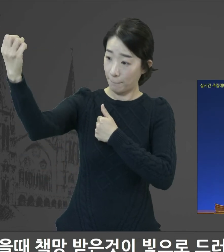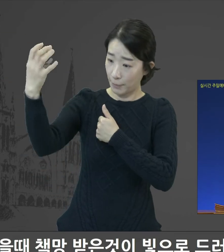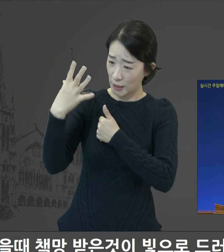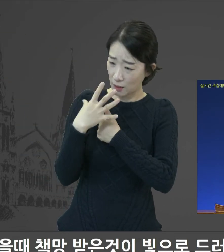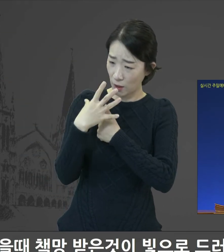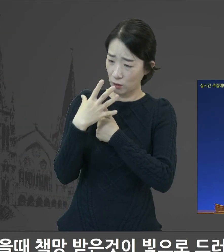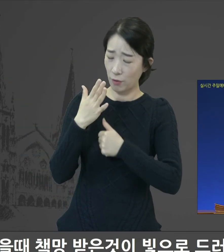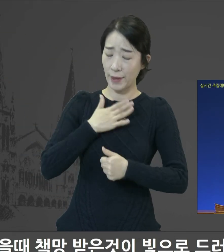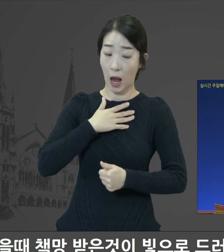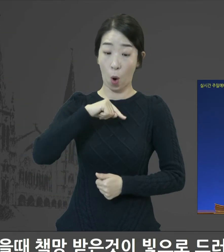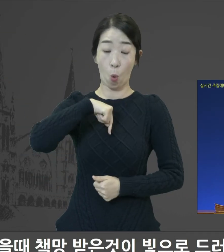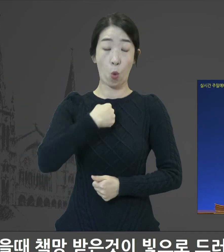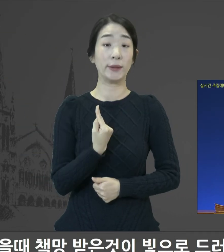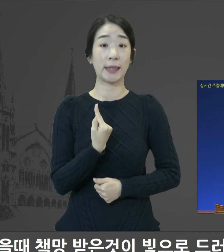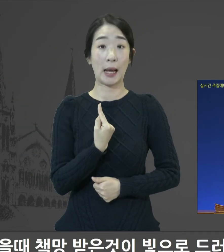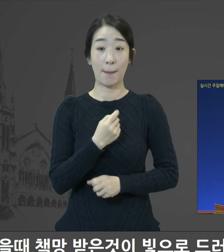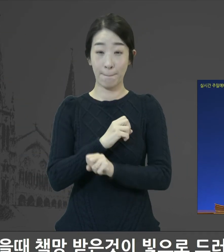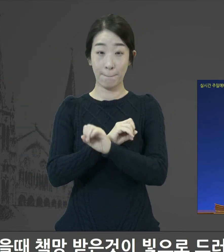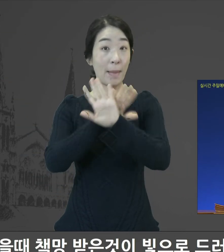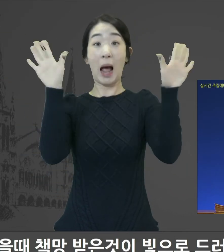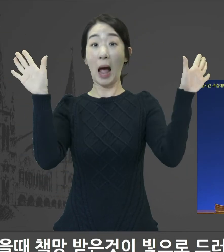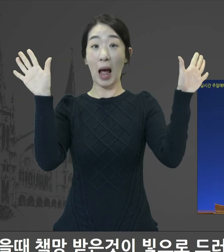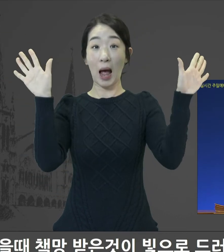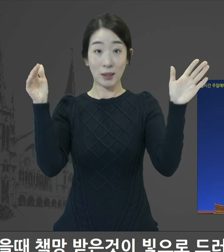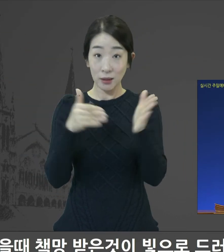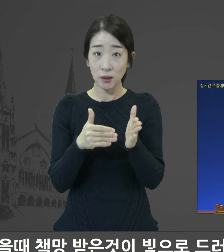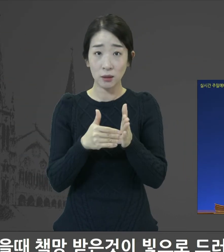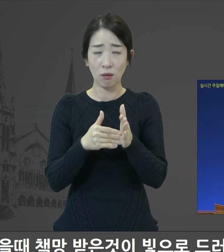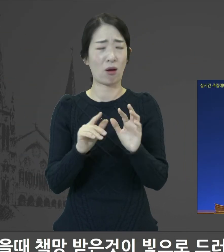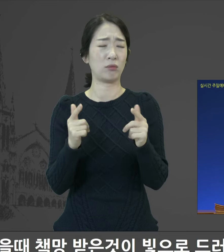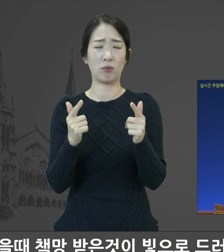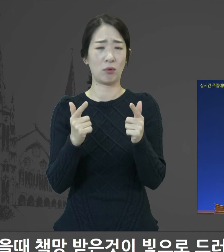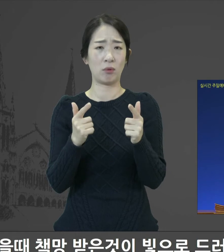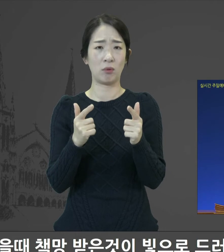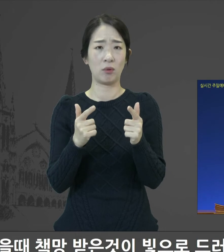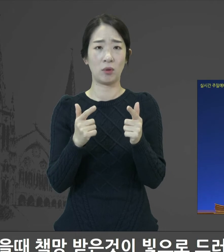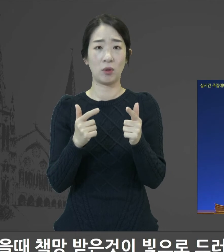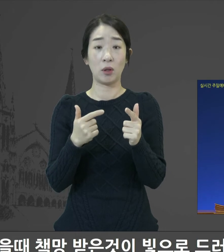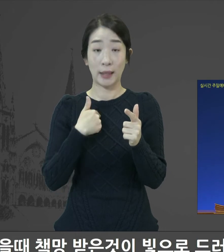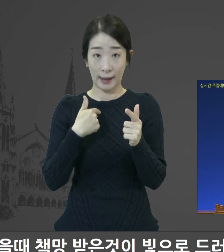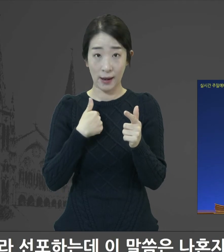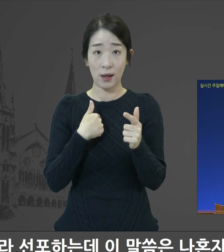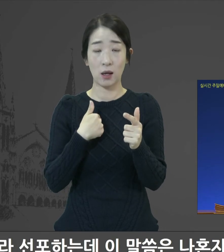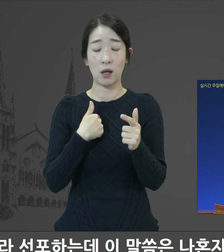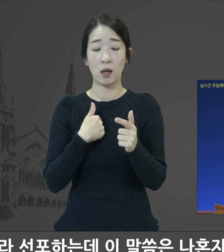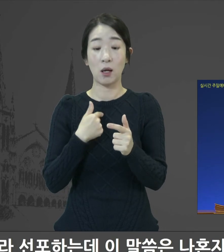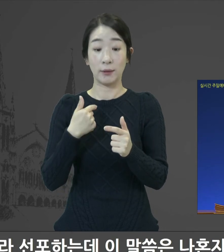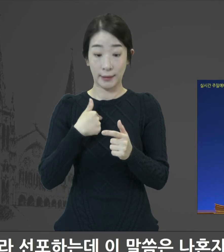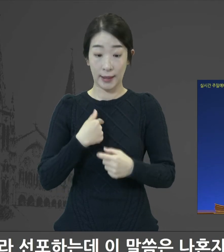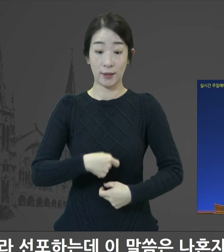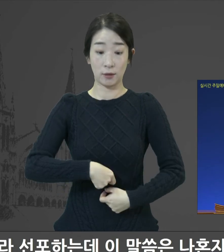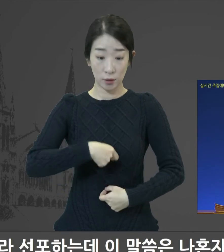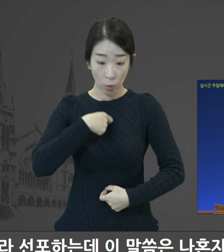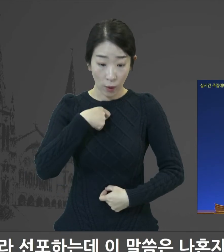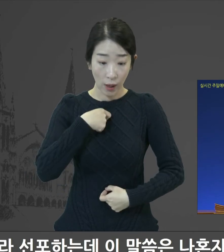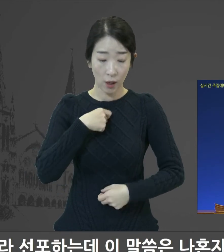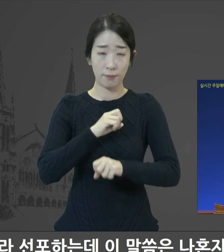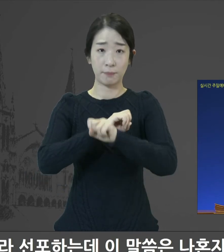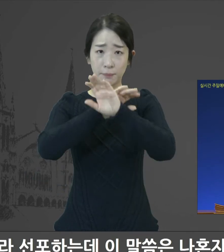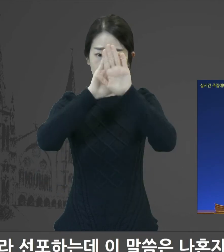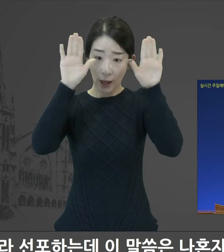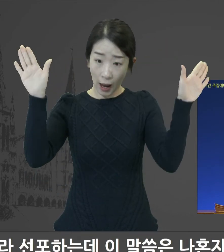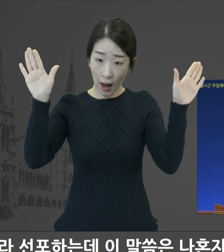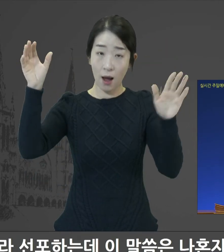혼자 밝아지는 것으로 끝나면 안 된다는 겁니다. 내가 내 자신이